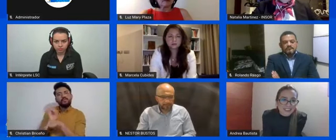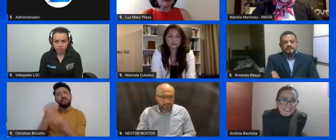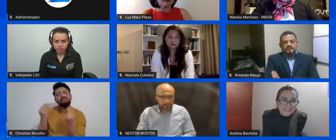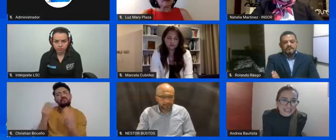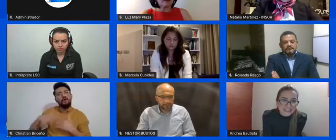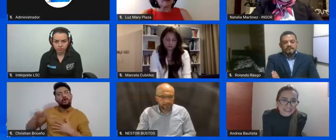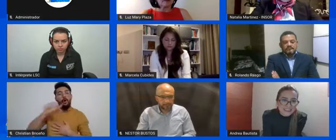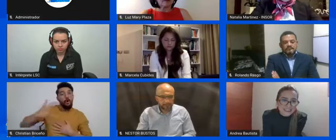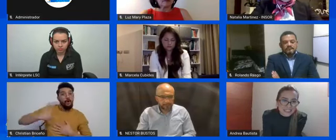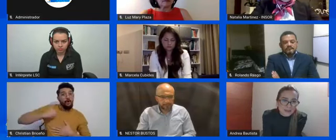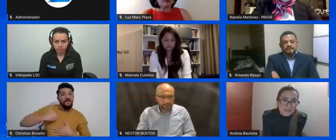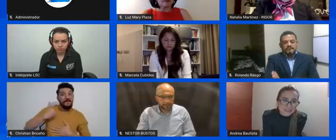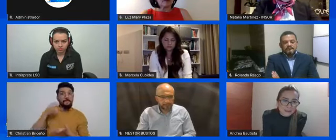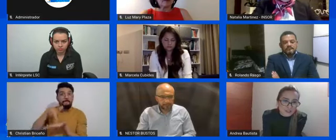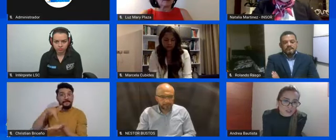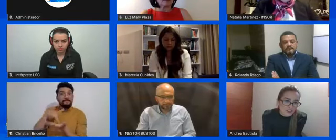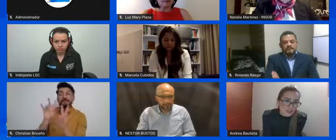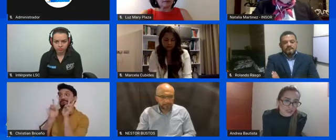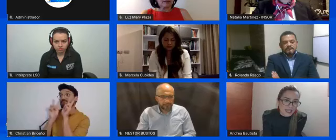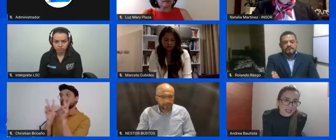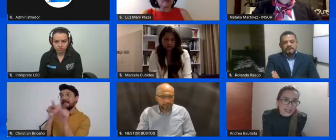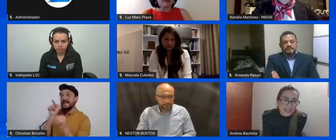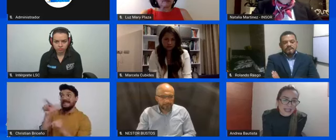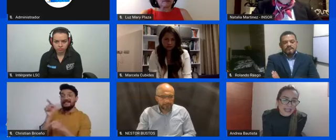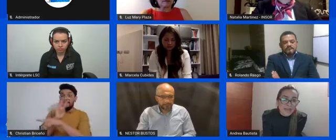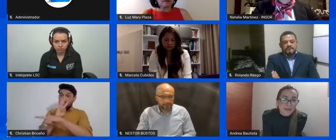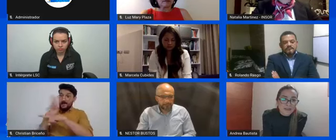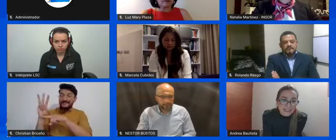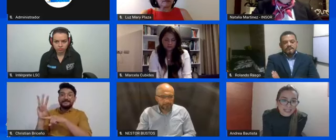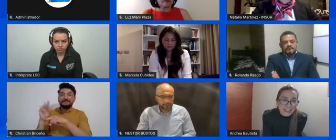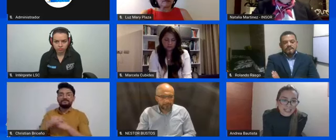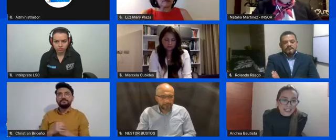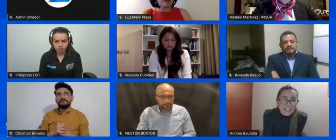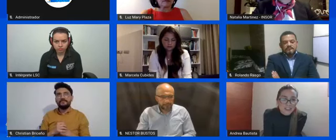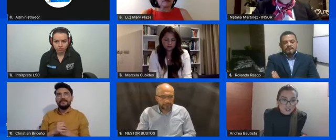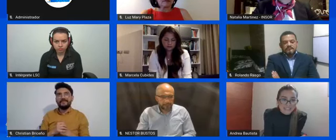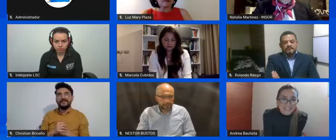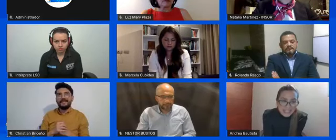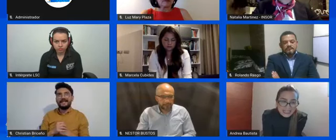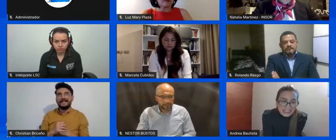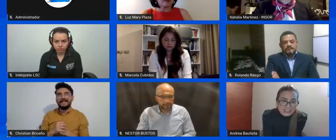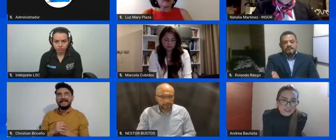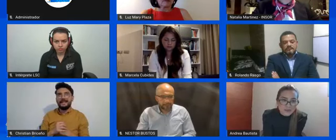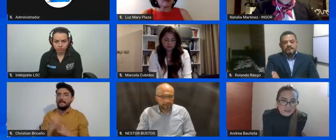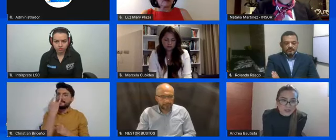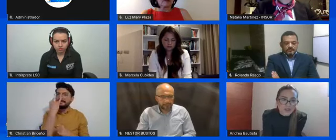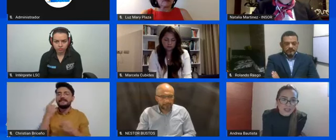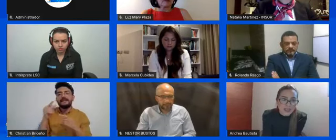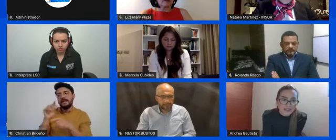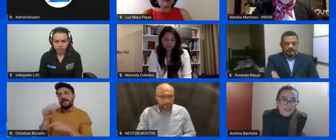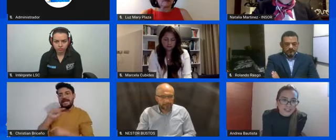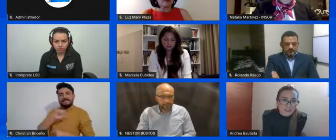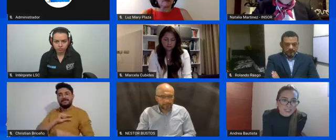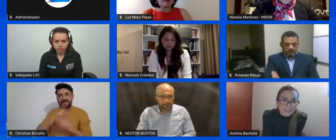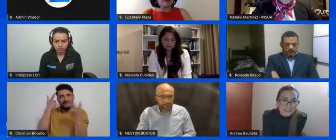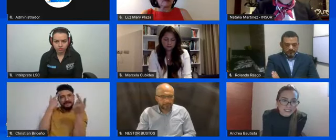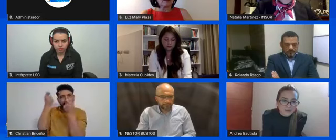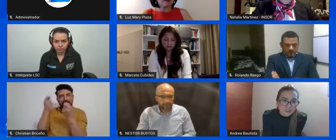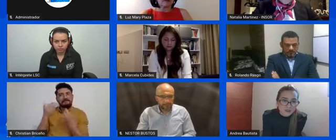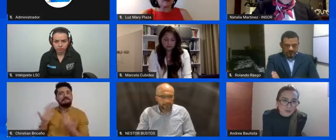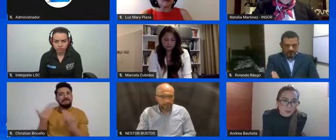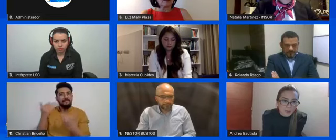presencial, y ahora ya se hace, ya está la participación y permite que el INSOR esté en esos espacios